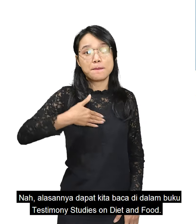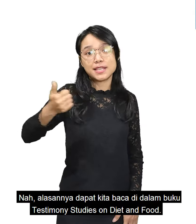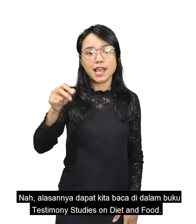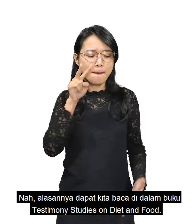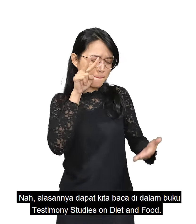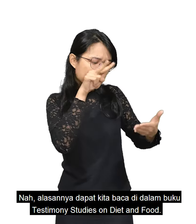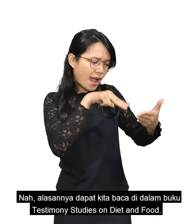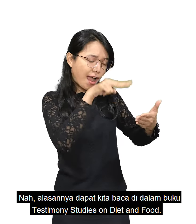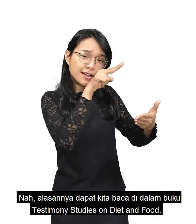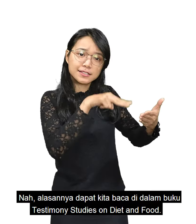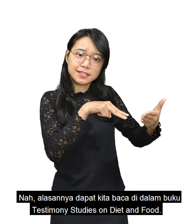buku testimoni